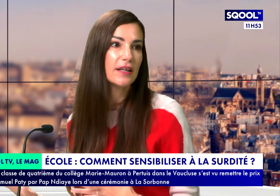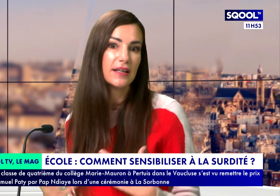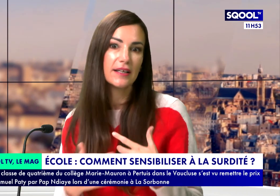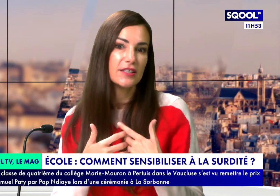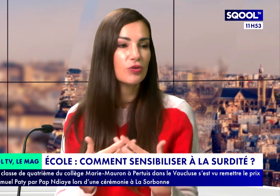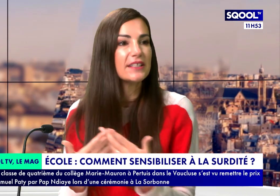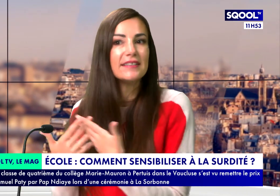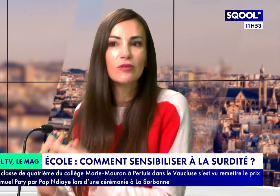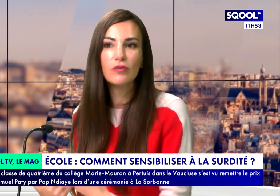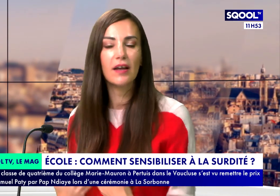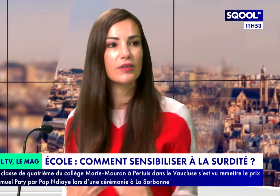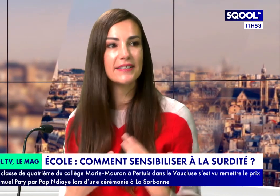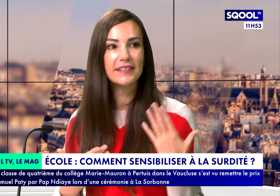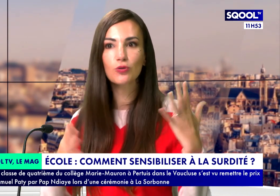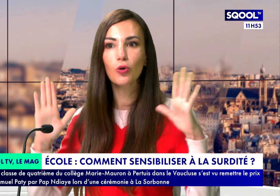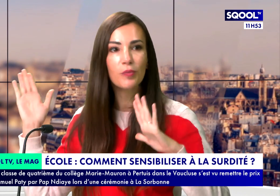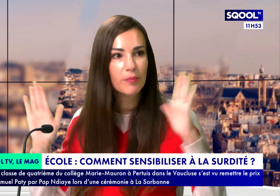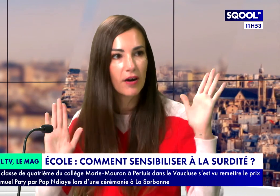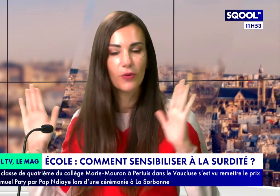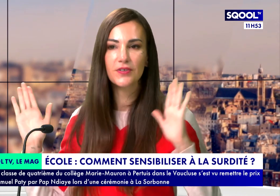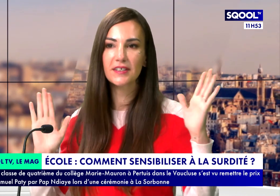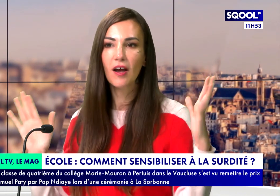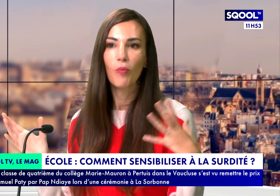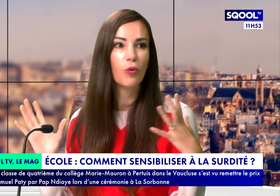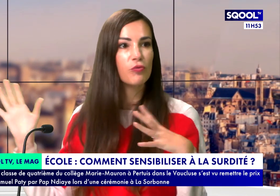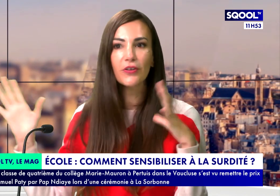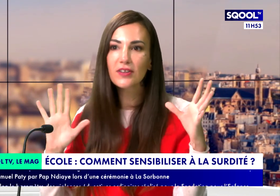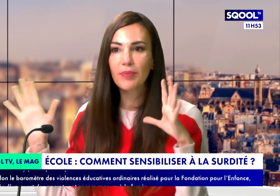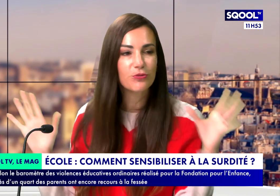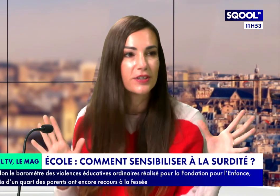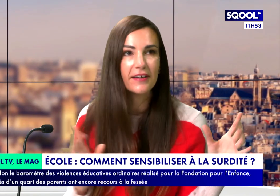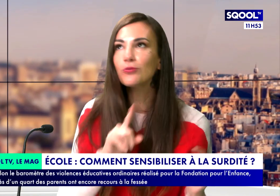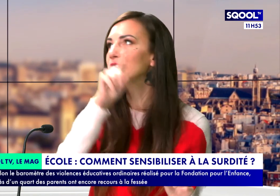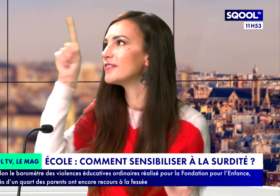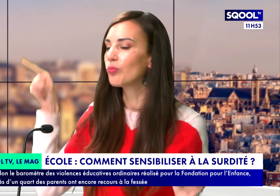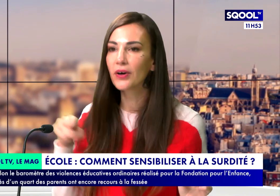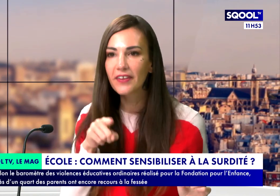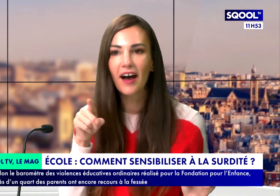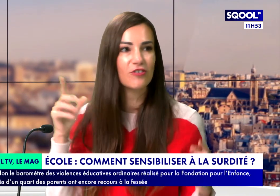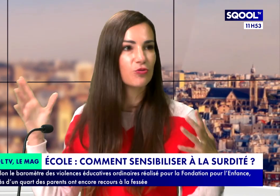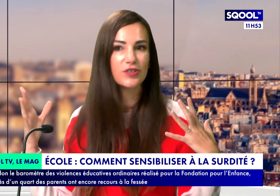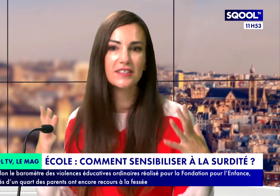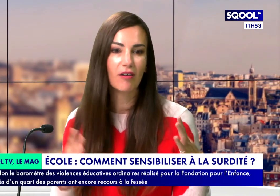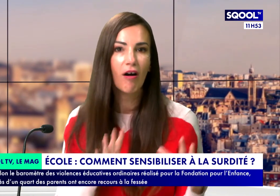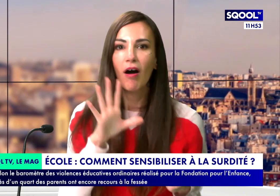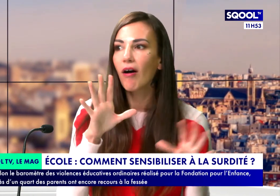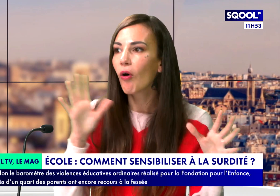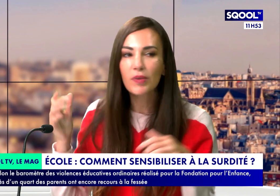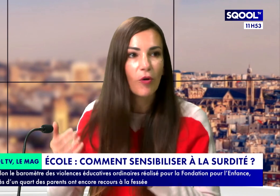gens qui découvrent la langue des signes sur le mime aussi pour pouvoir se dépatouiller en utilisant le pointage, en miment des